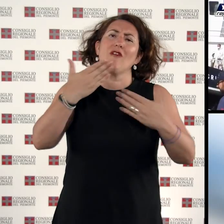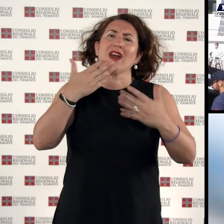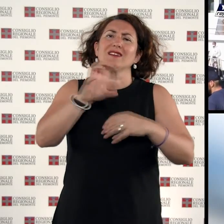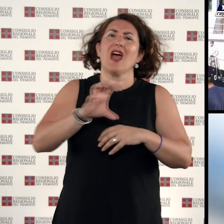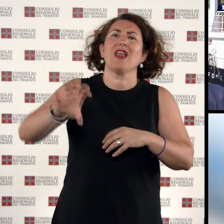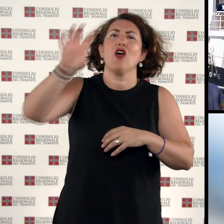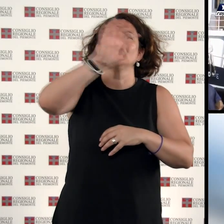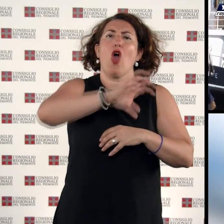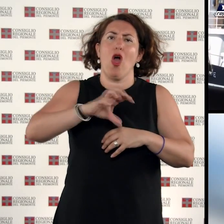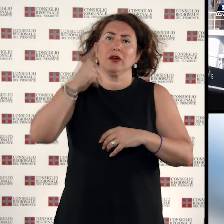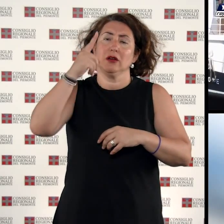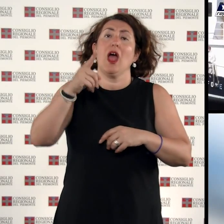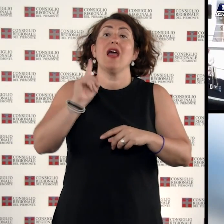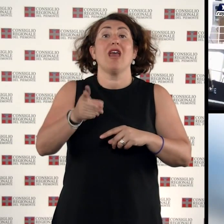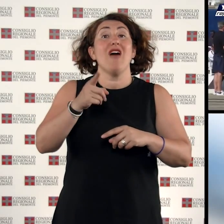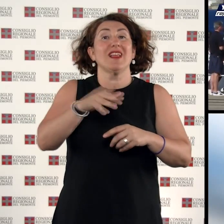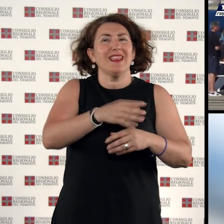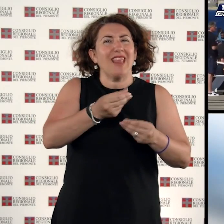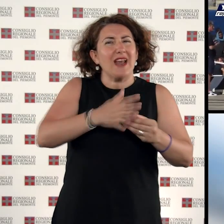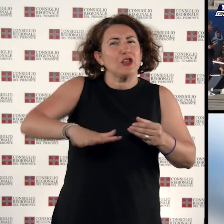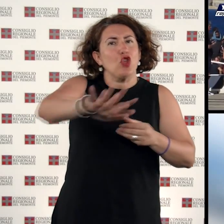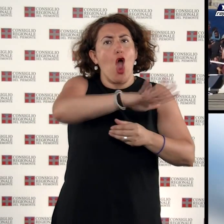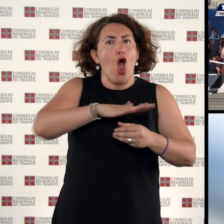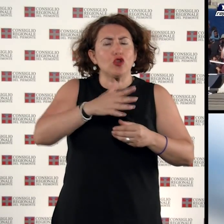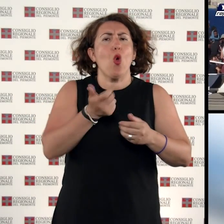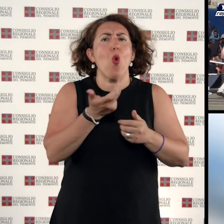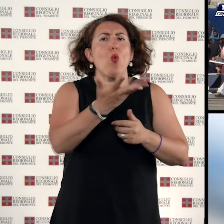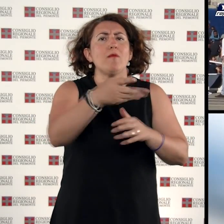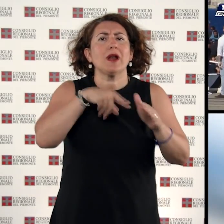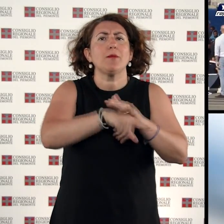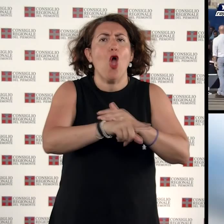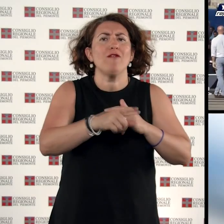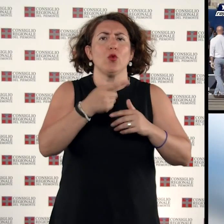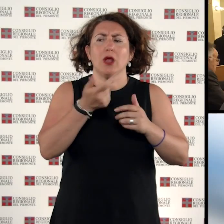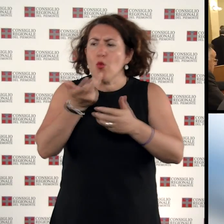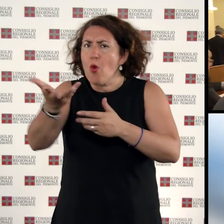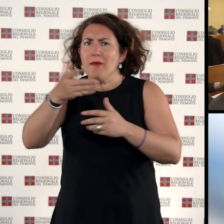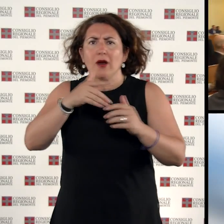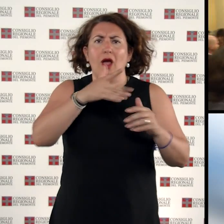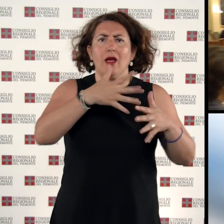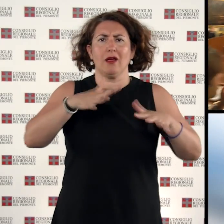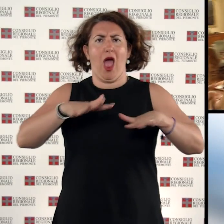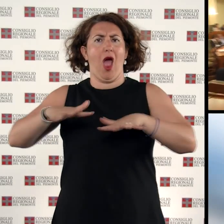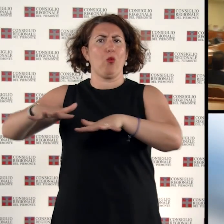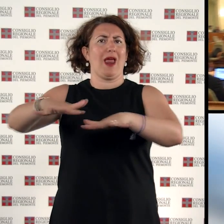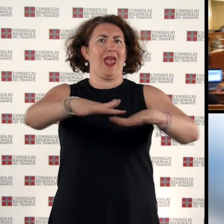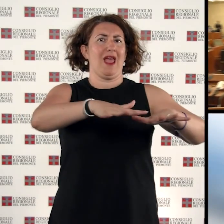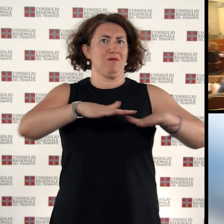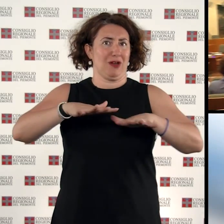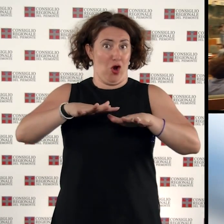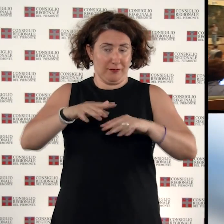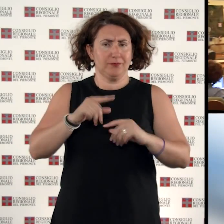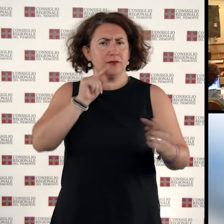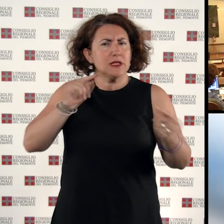profughi sul territorio e che per essere più incisivi in Europa deve esserci un fronte italiano compatto. Dopo un ampio dibattito in aula ha chiuso i